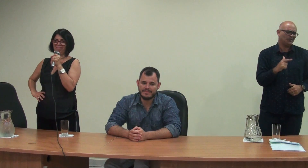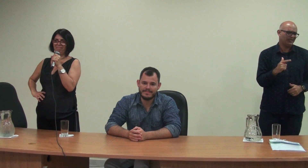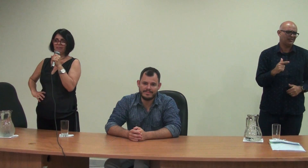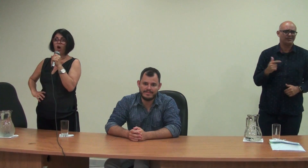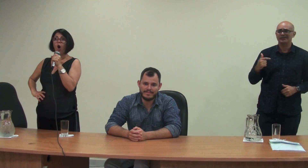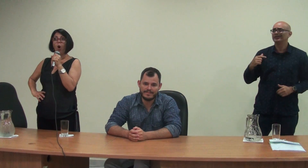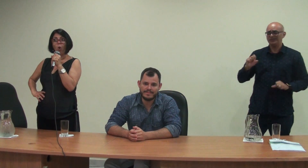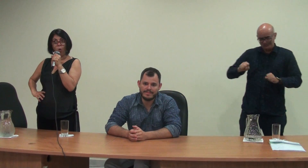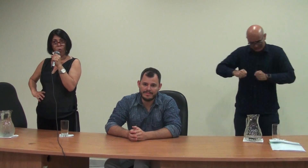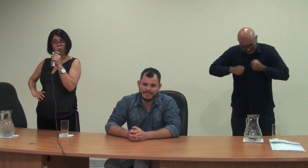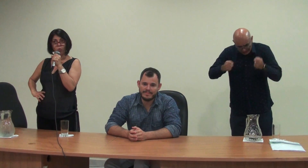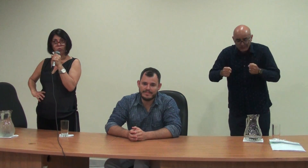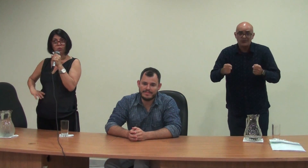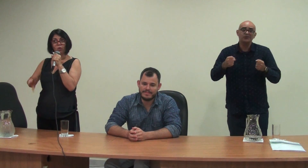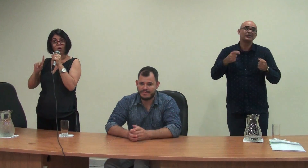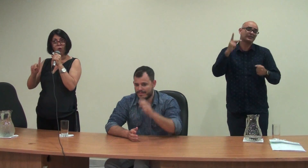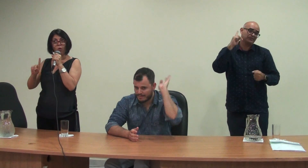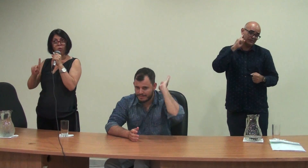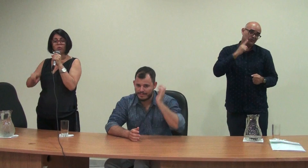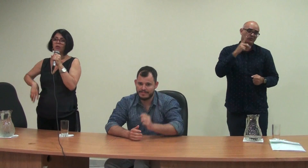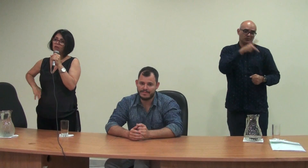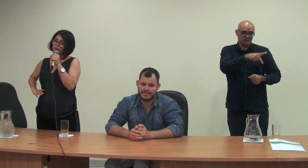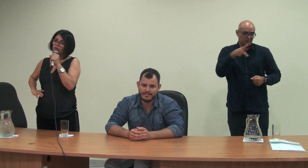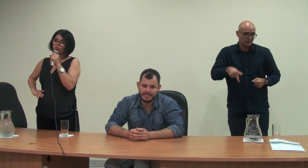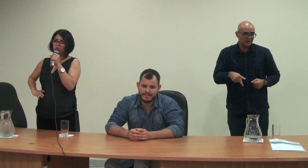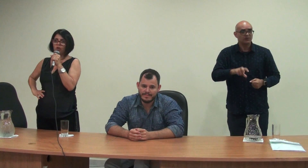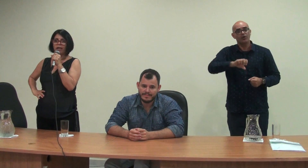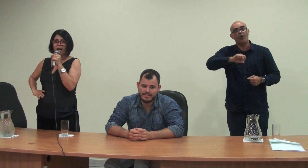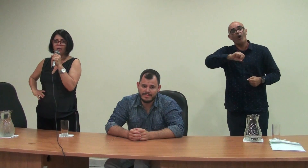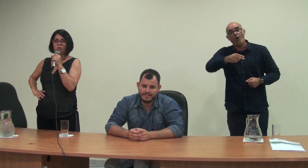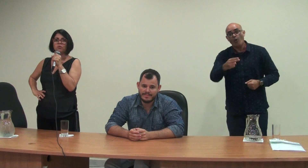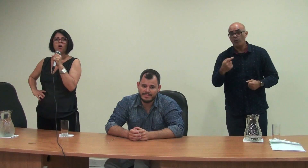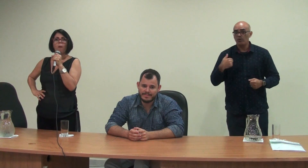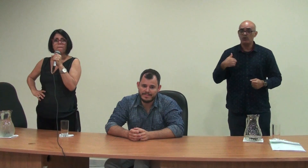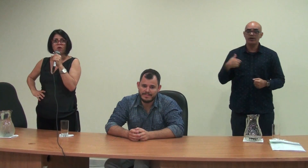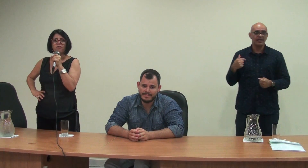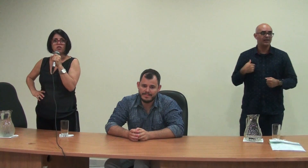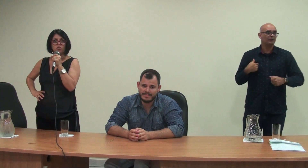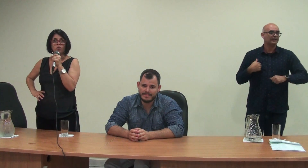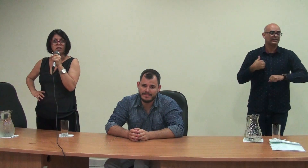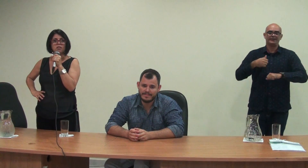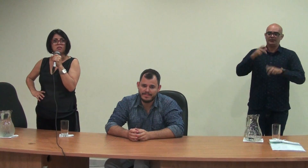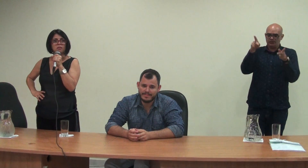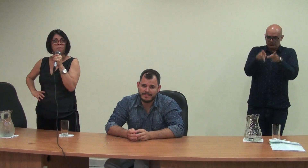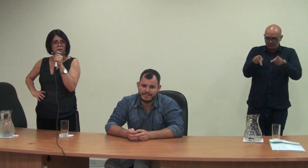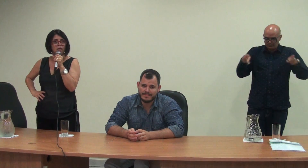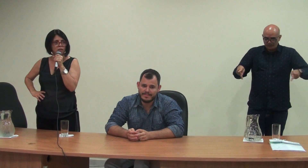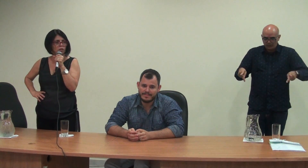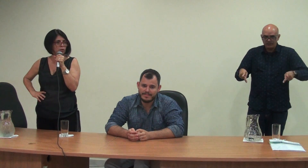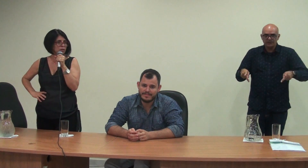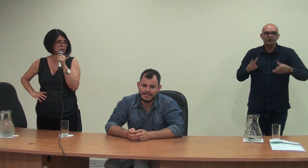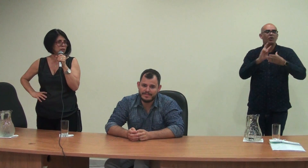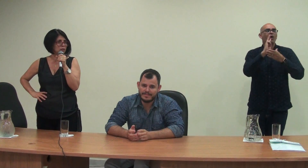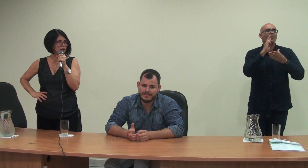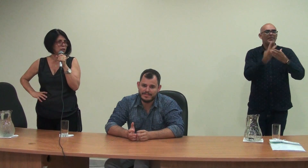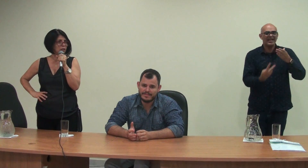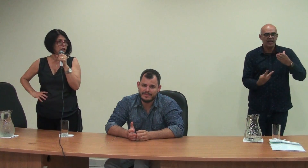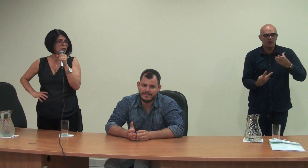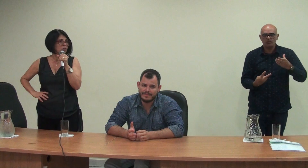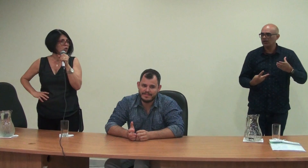ser. Ou nos tornarmos professores